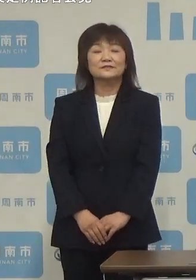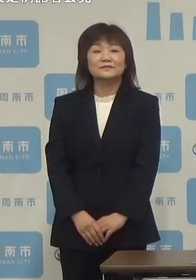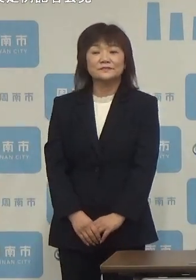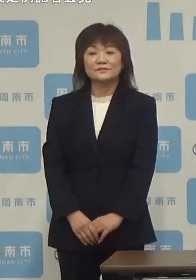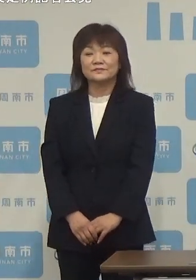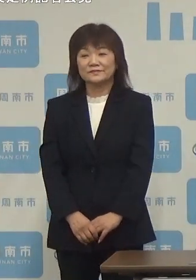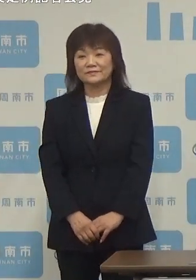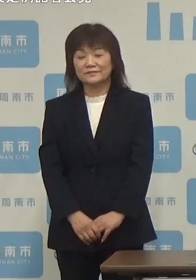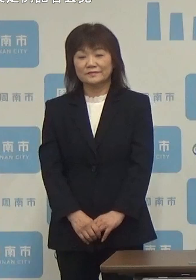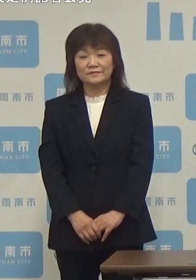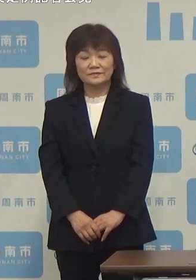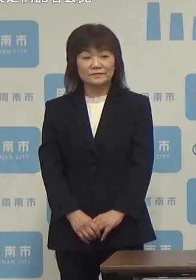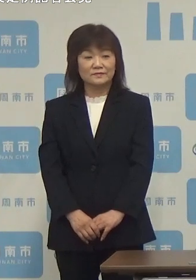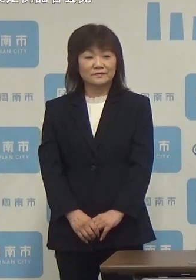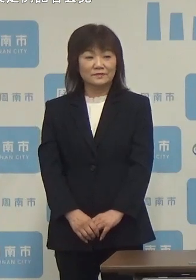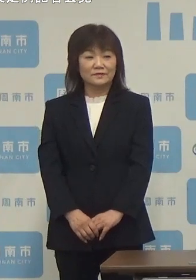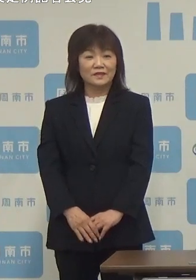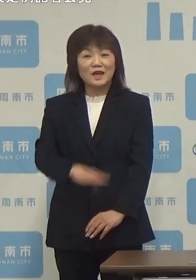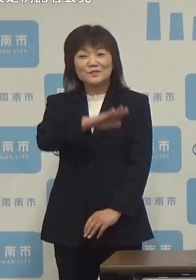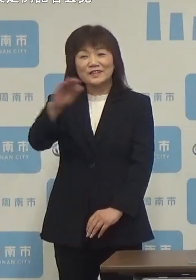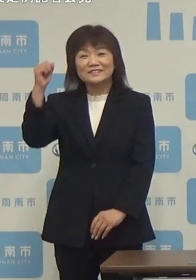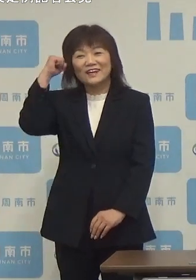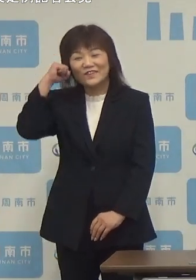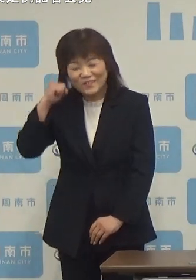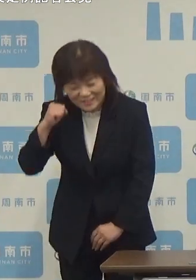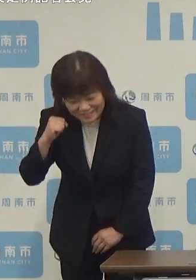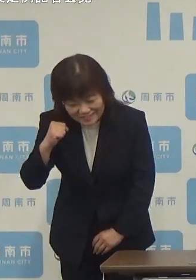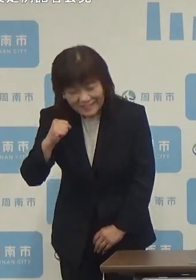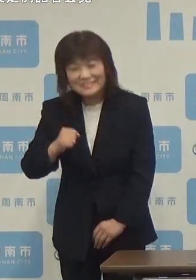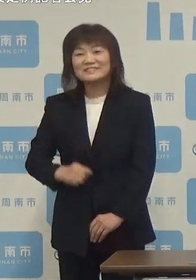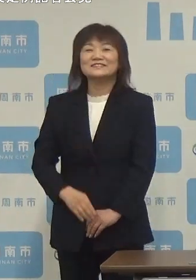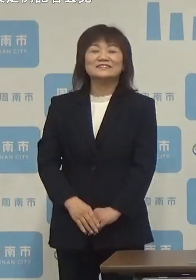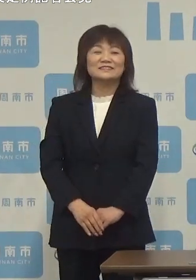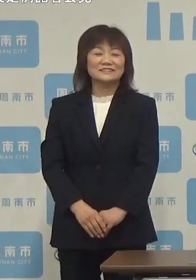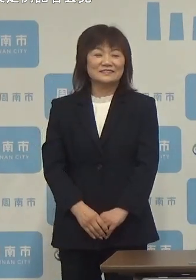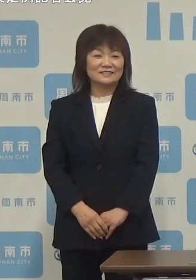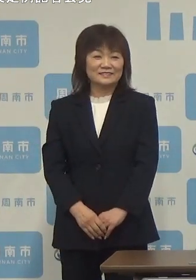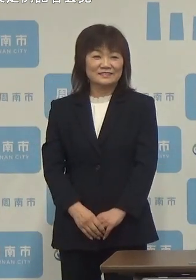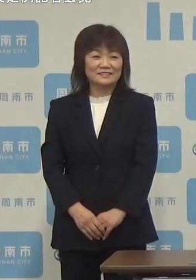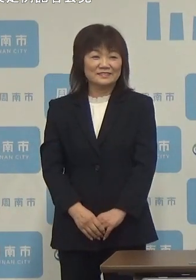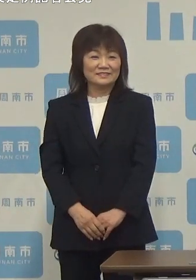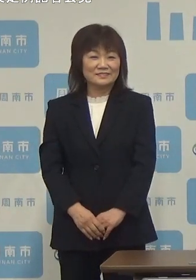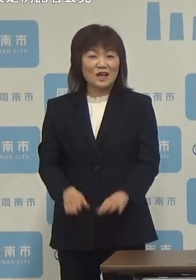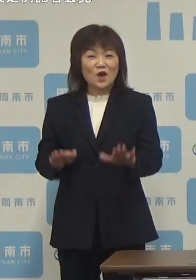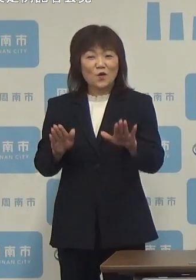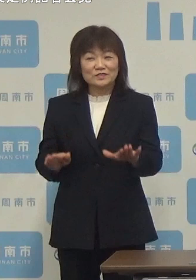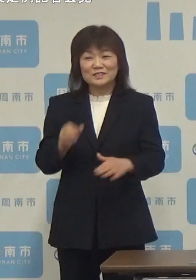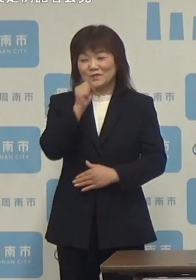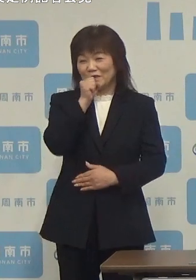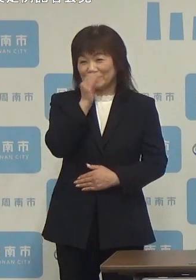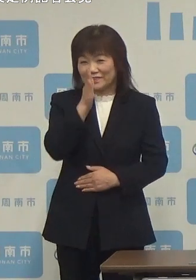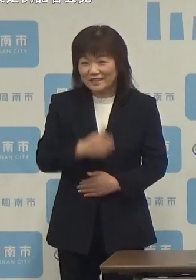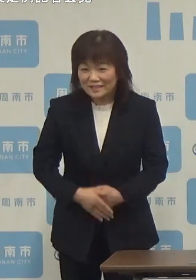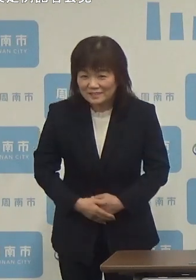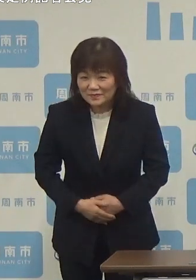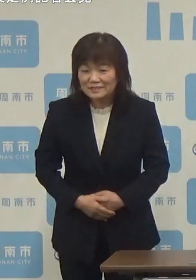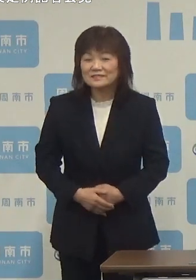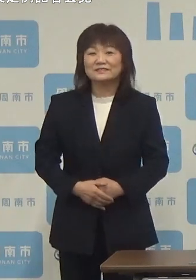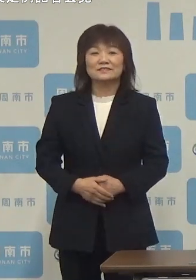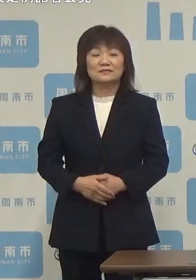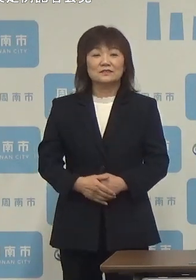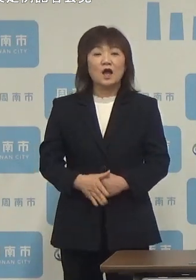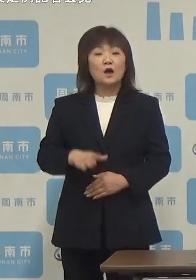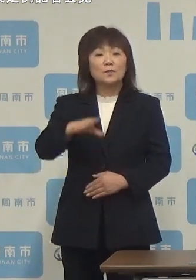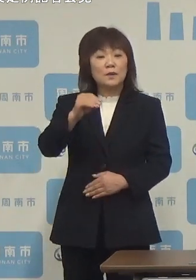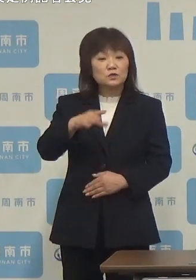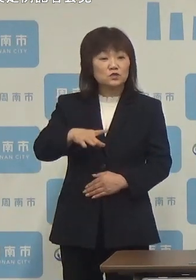それでした 。はい、皆様おはようございます。本日もどうぞよろしくお願いいたします。